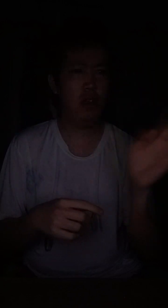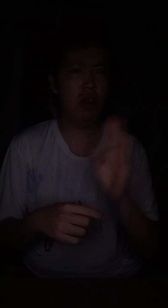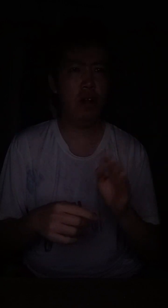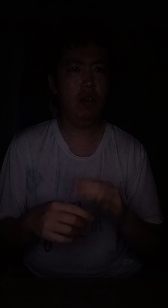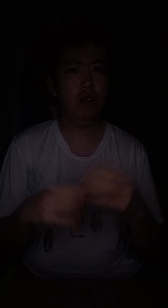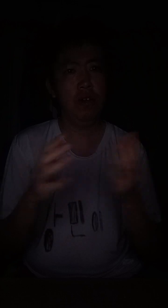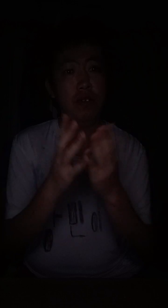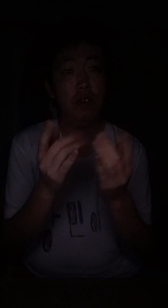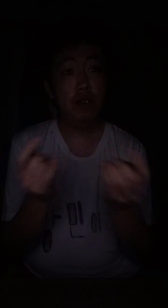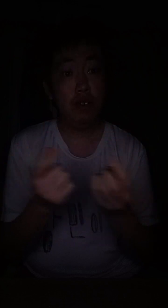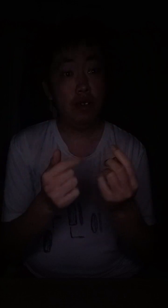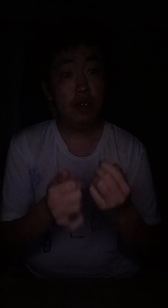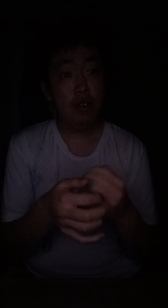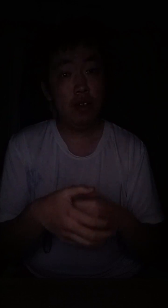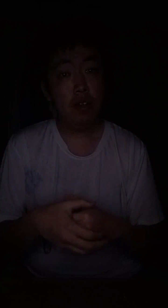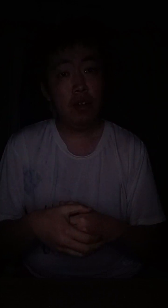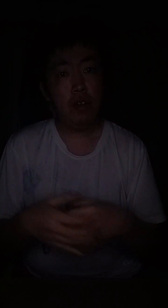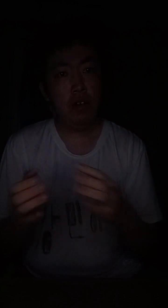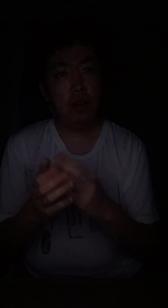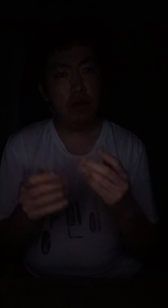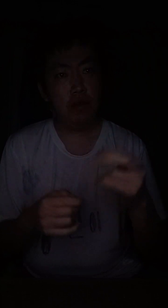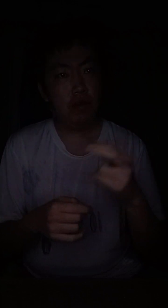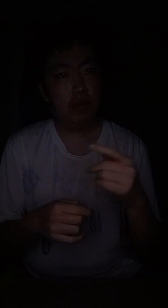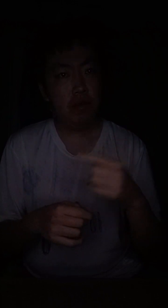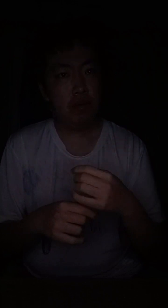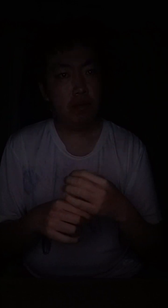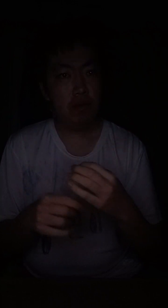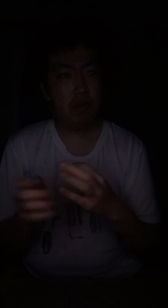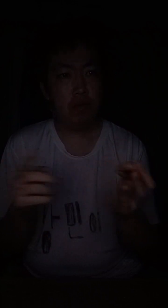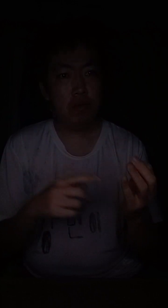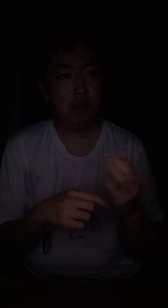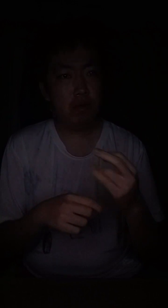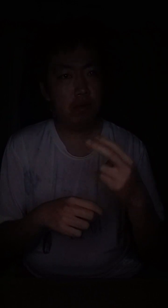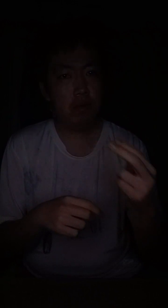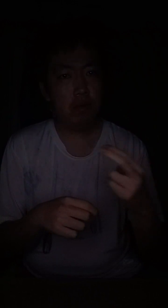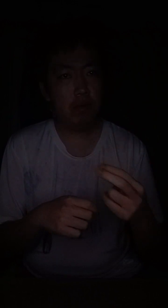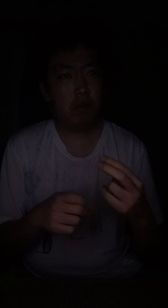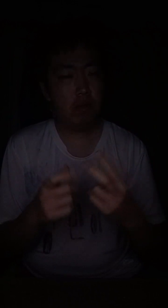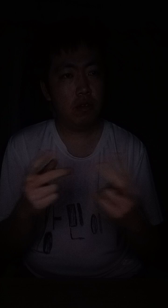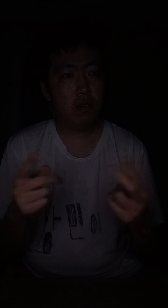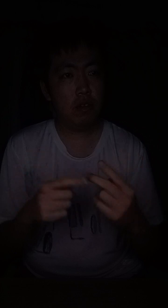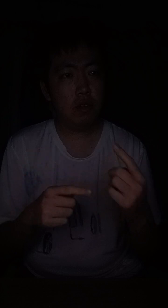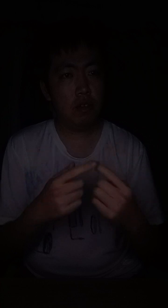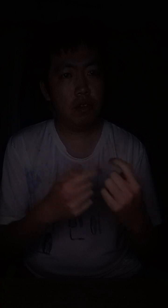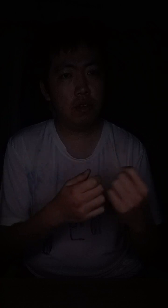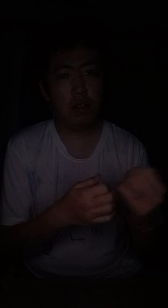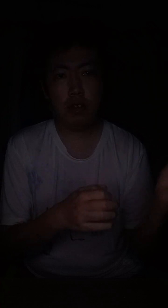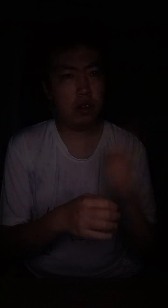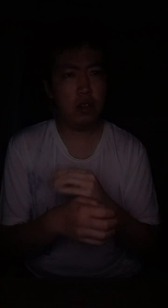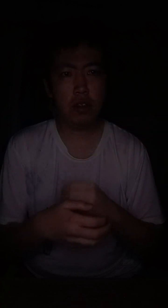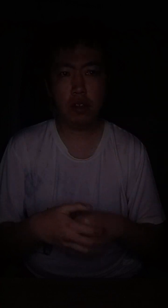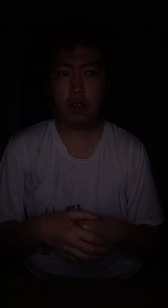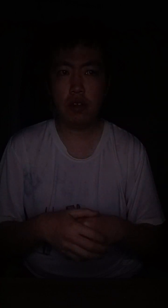각인도 색이고 하지만 다른 게 뒤에 BGR20이라 되어 있죠. 220mg 존재하지 않거든요. 포장되어 있는